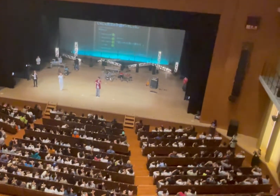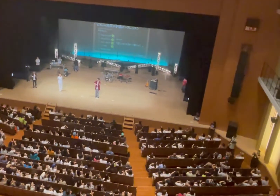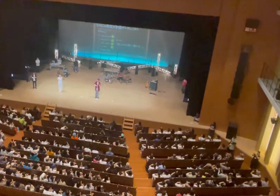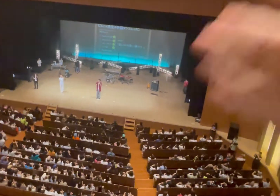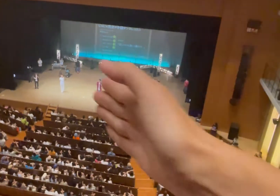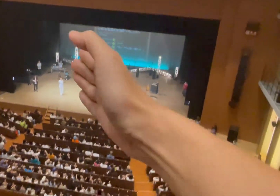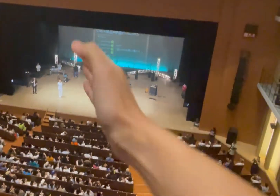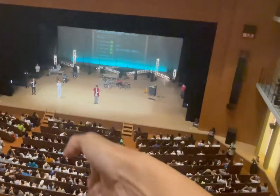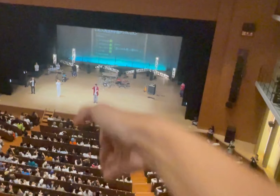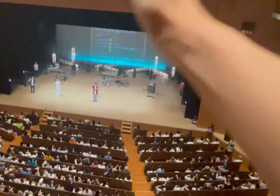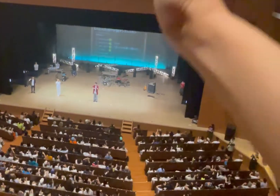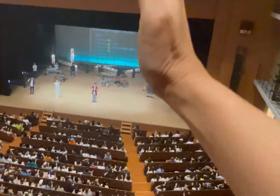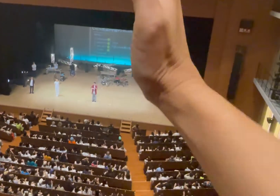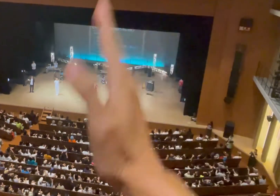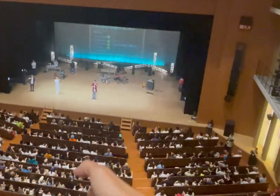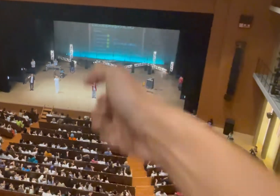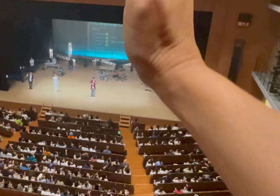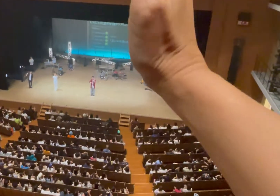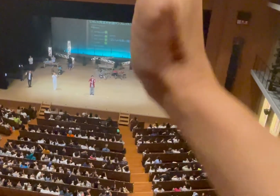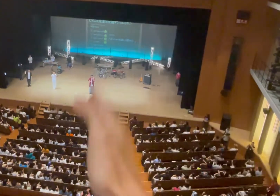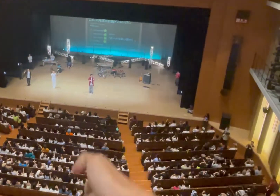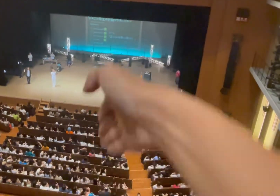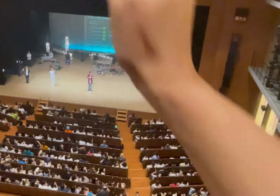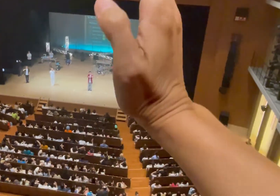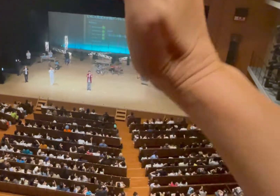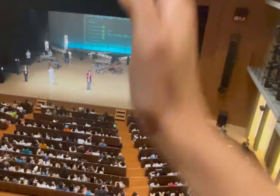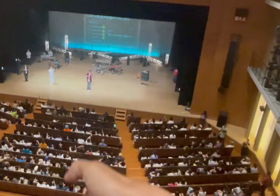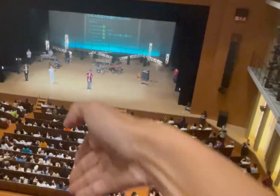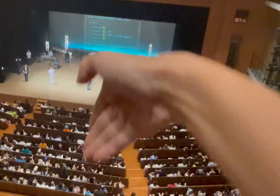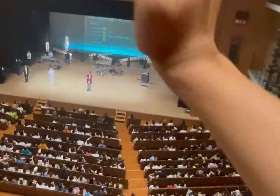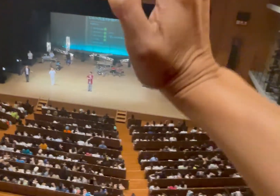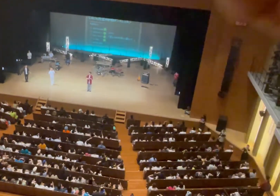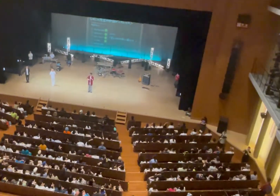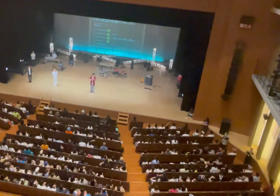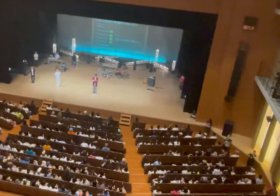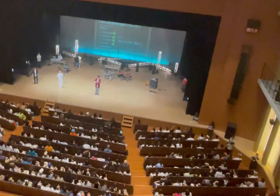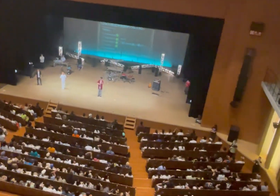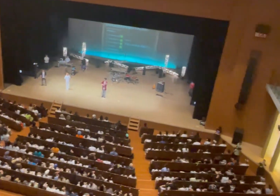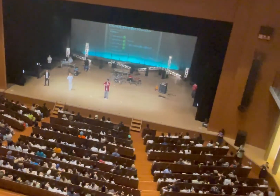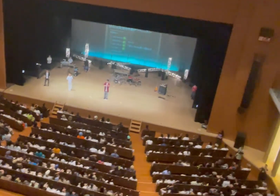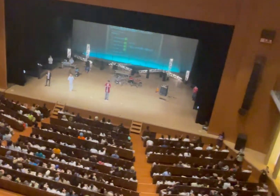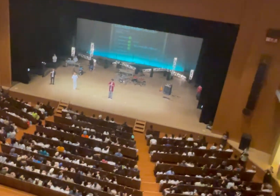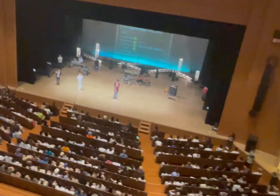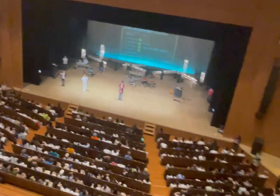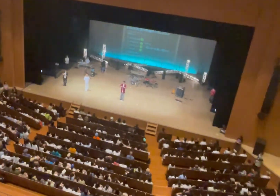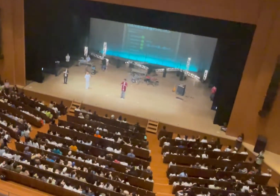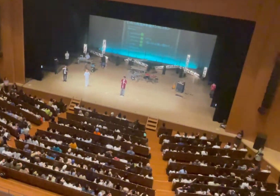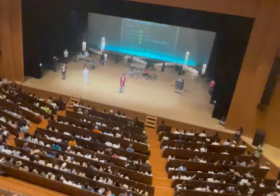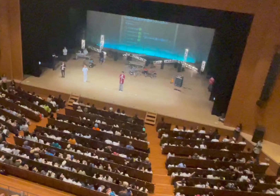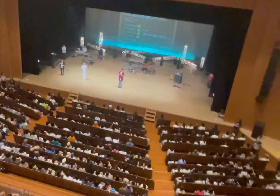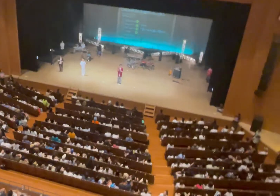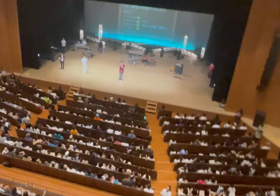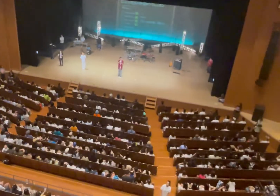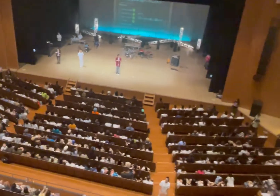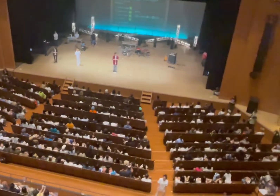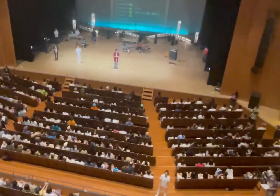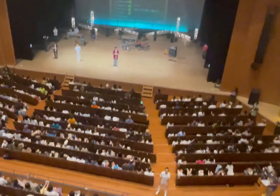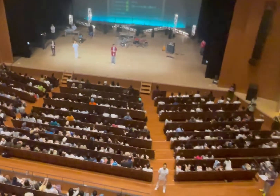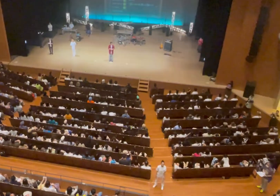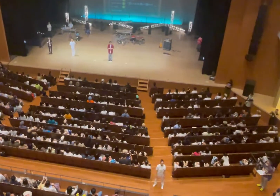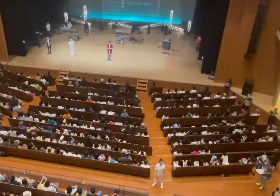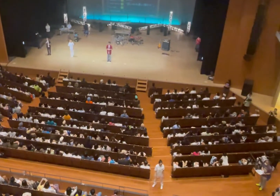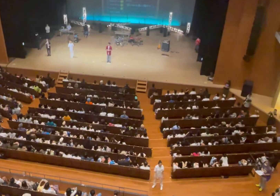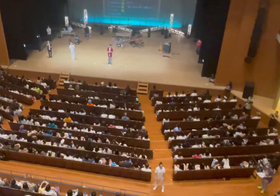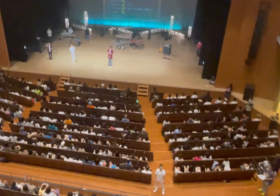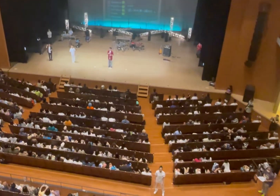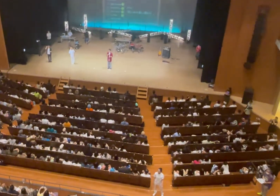これでですね、今日はありがとうございましたを、はい、皆さんで感謝を込めて一緒にやって終わりにしたいと思います。それ